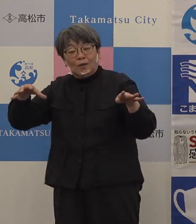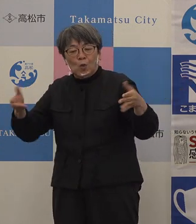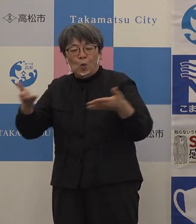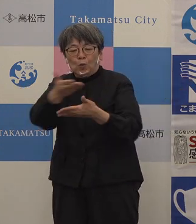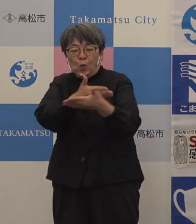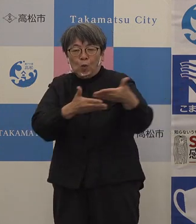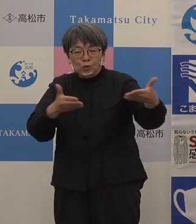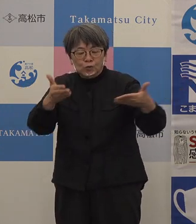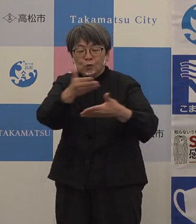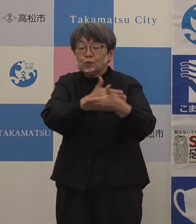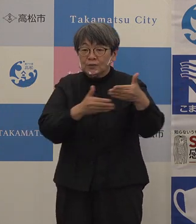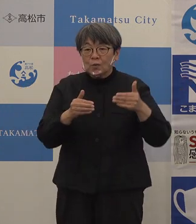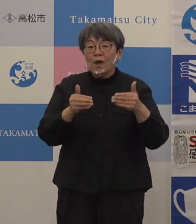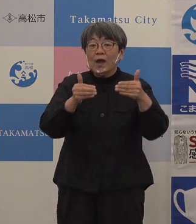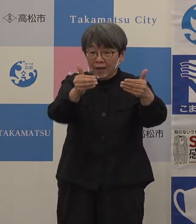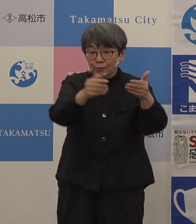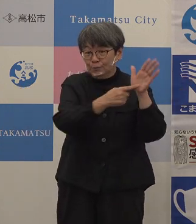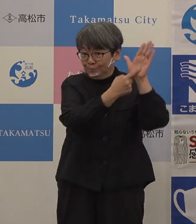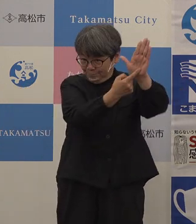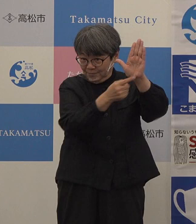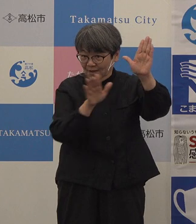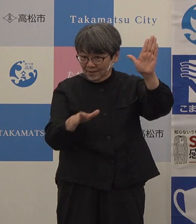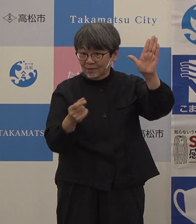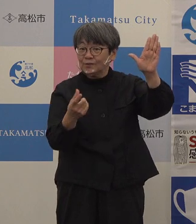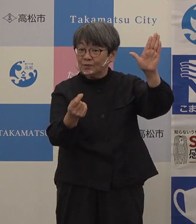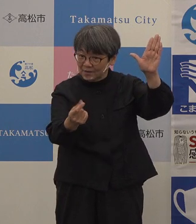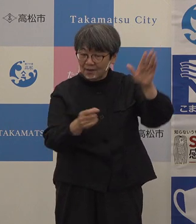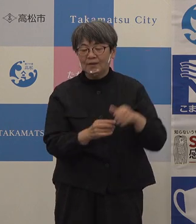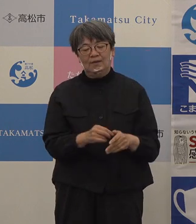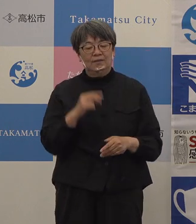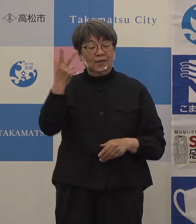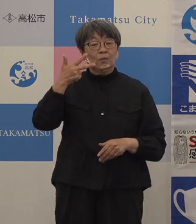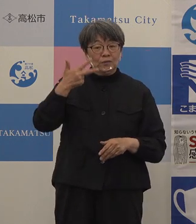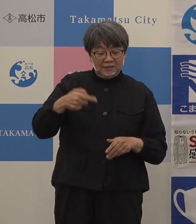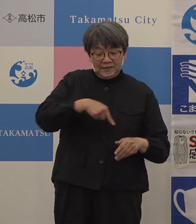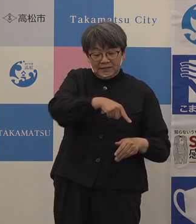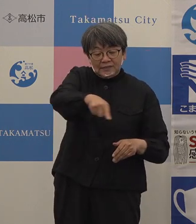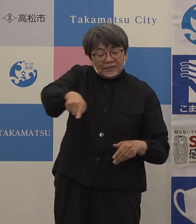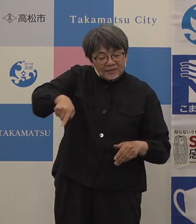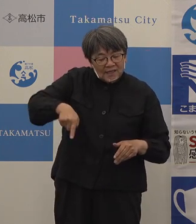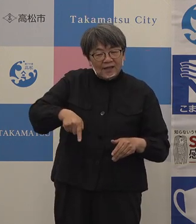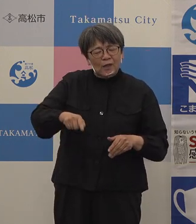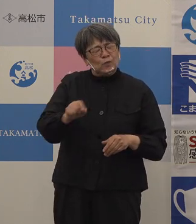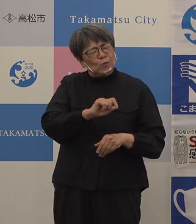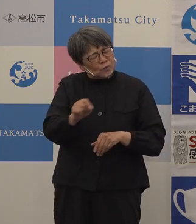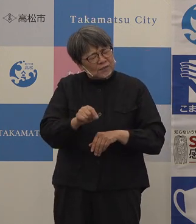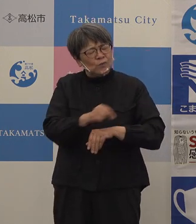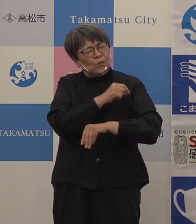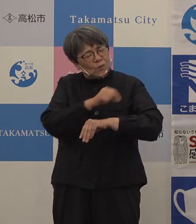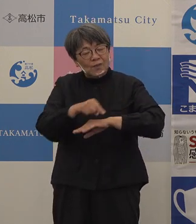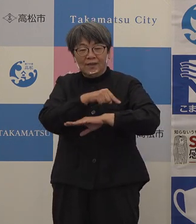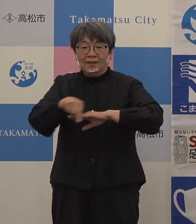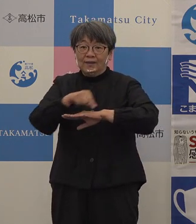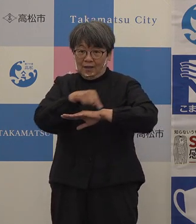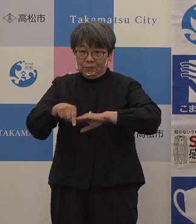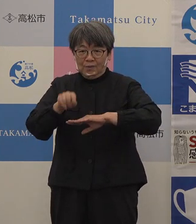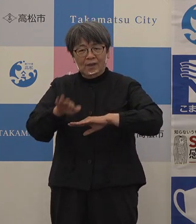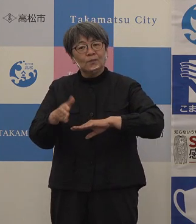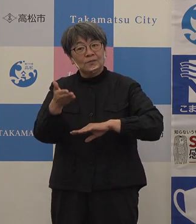を図るとの考えが示されたようですが、高松地区で具体的にどのようなものが計画されています